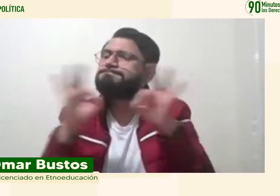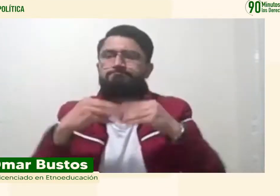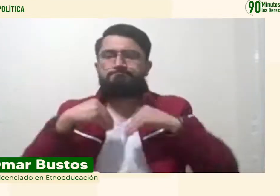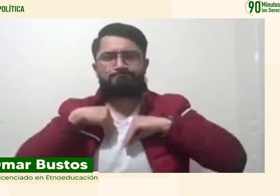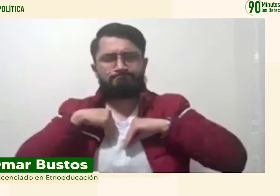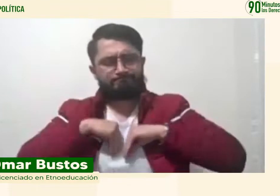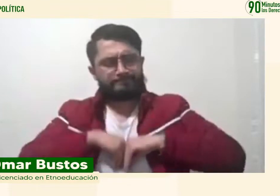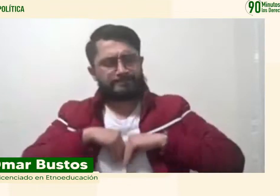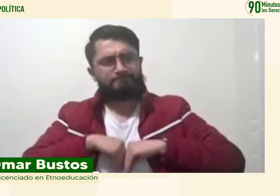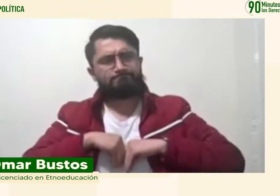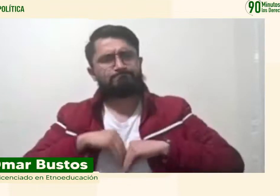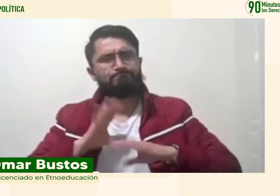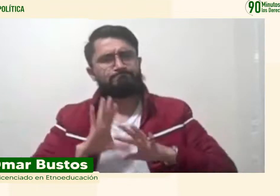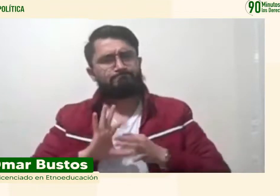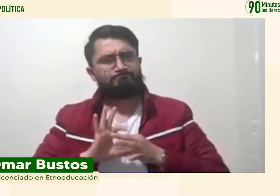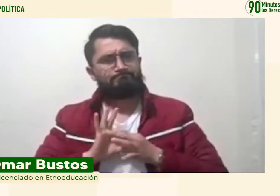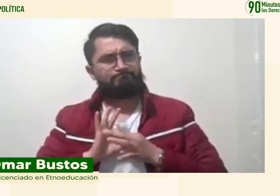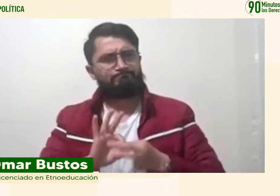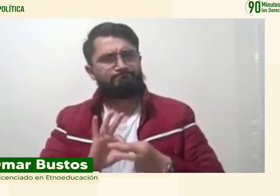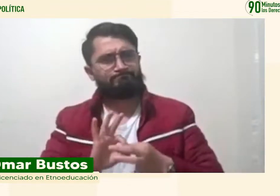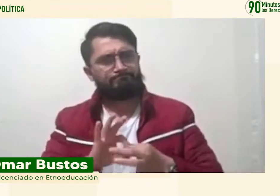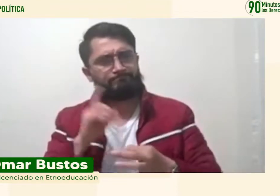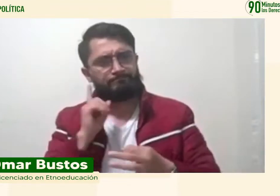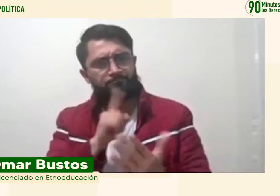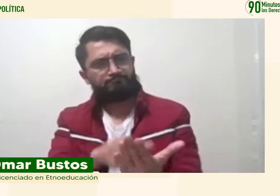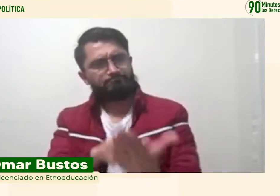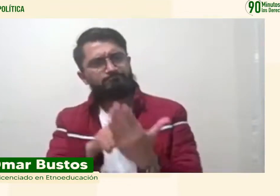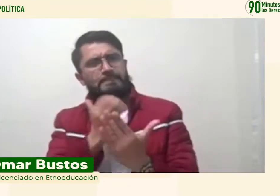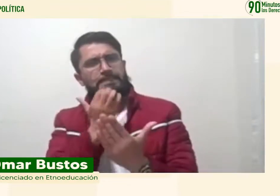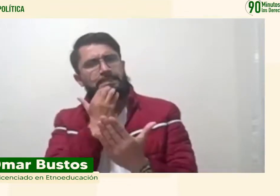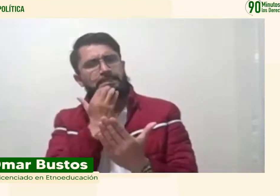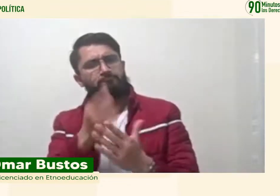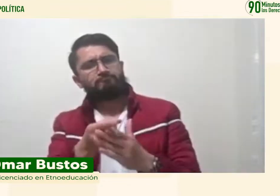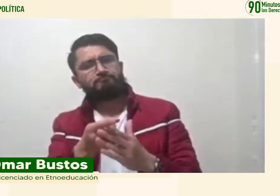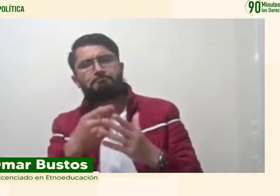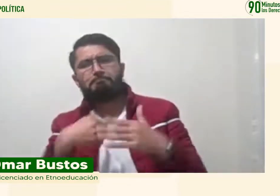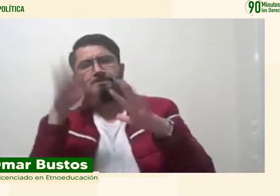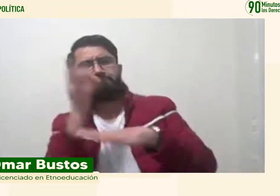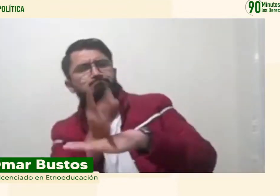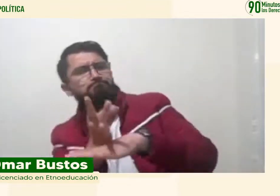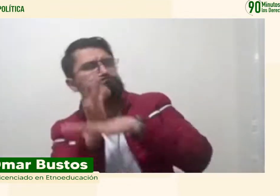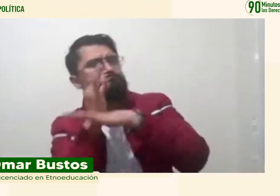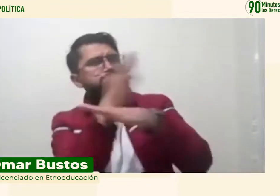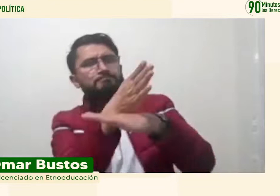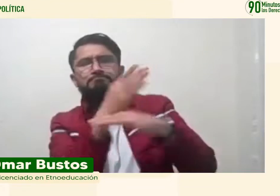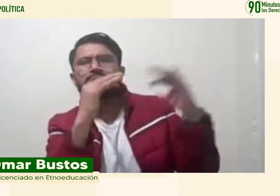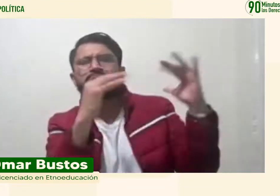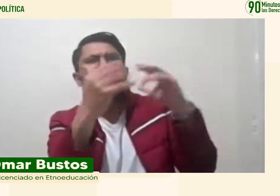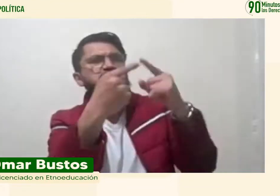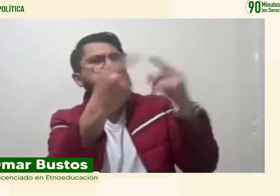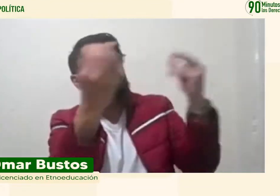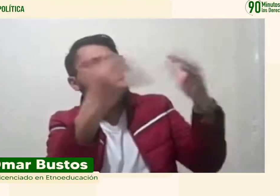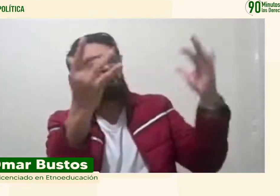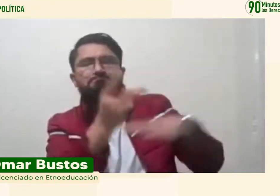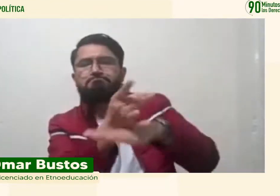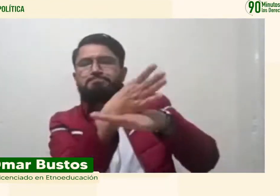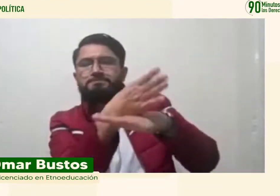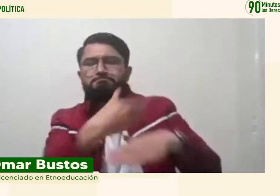vídeo y es algo muy importante que vemos pues tendemos a apropiar es